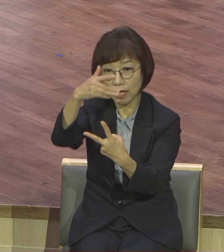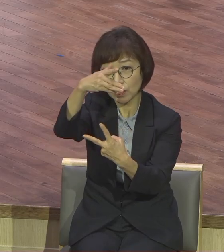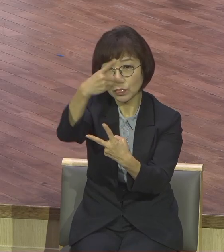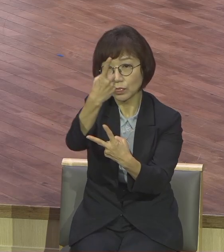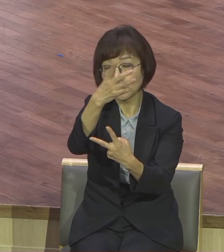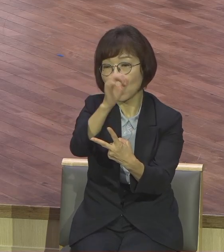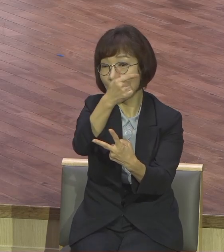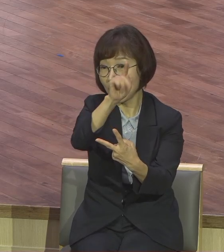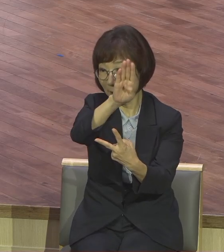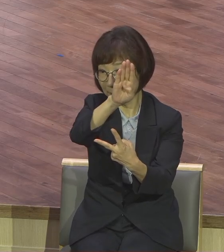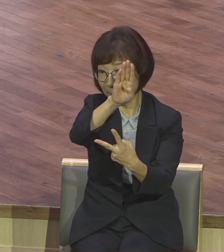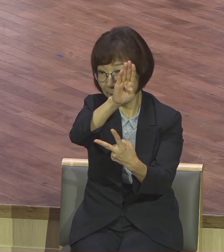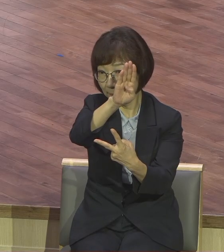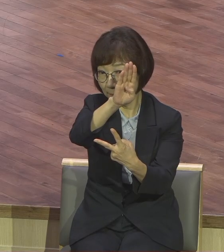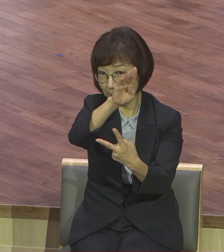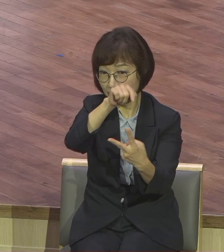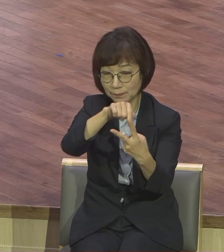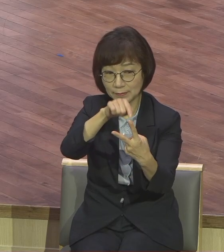통합적이에요.